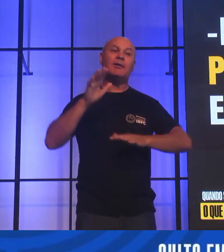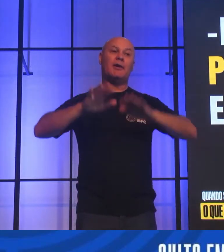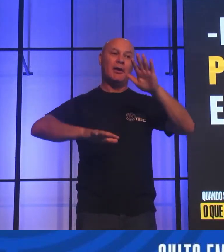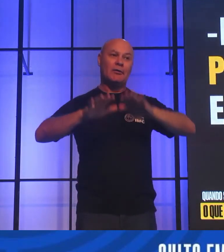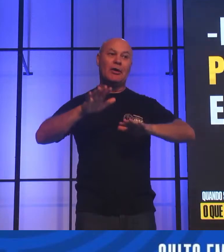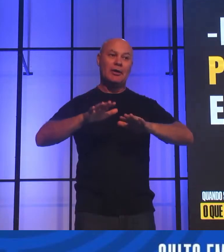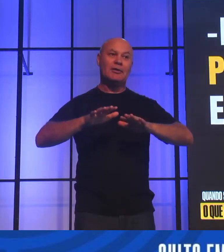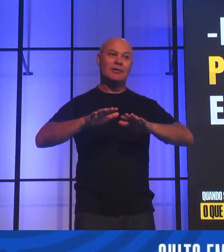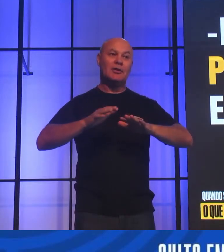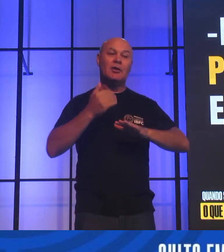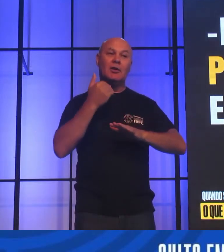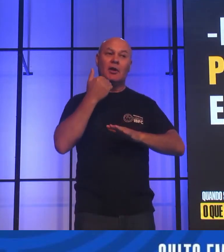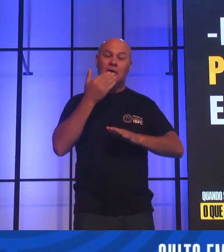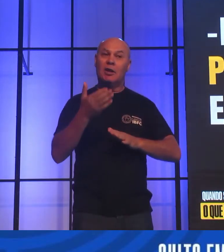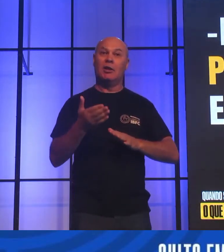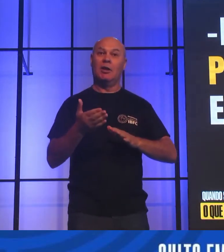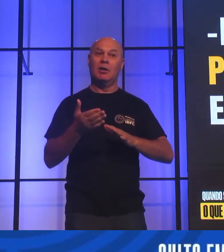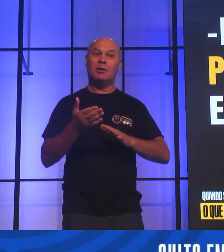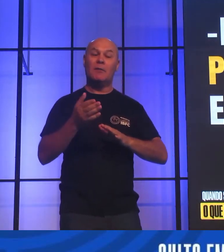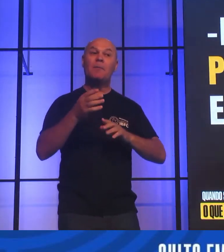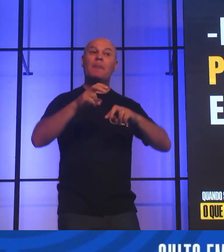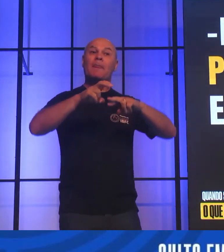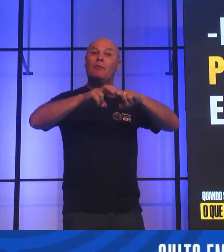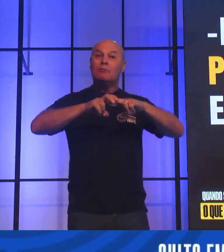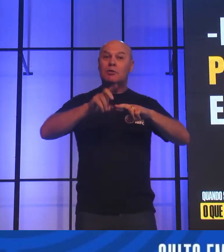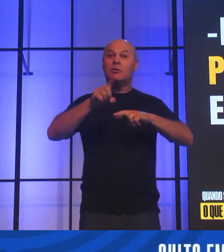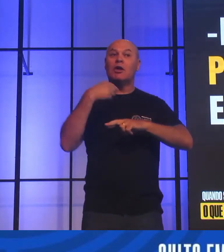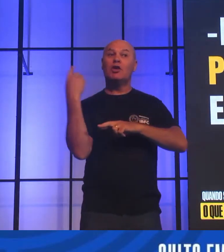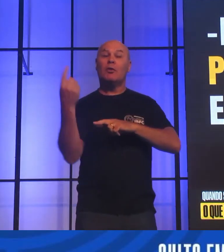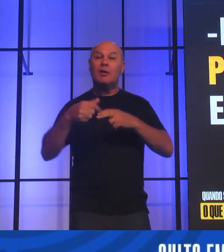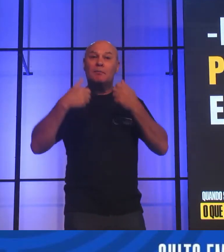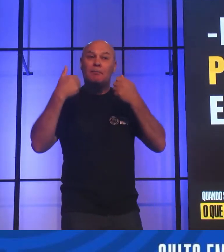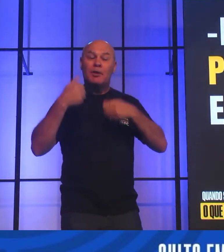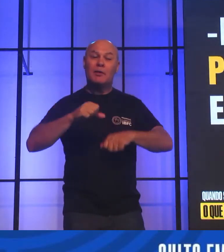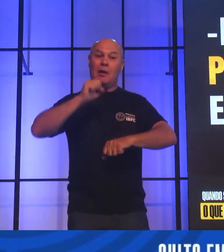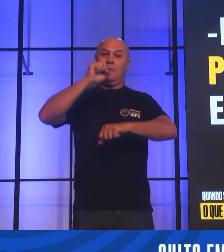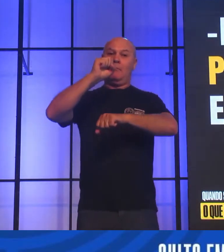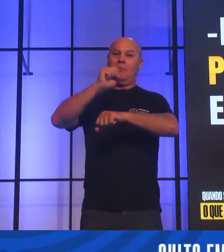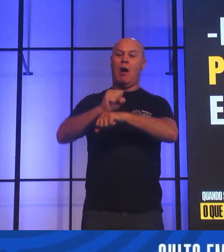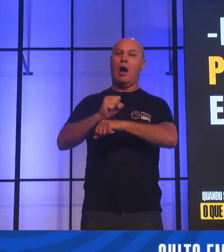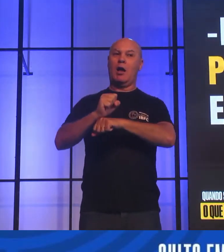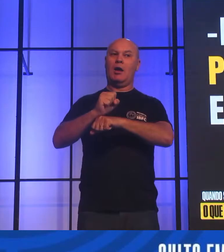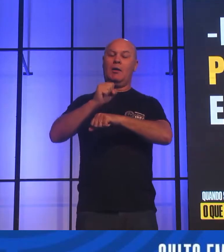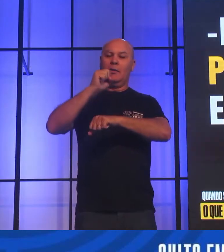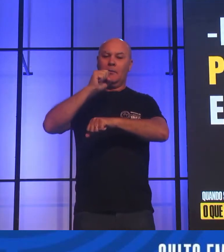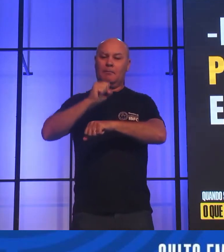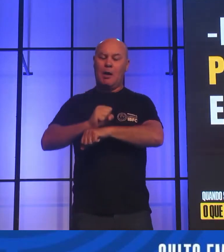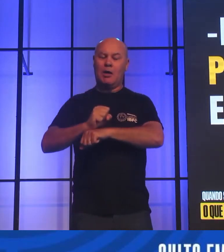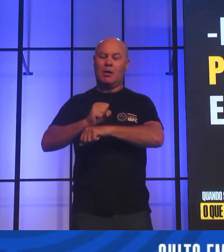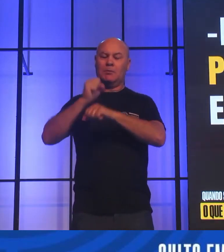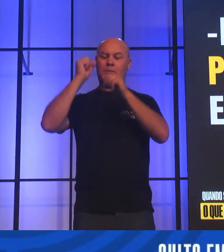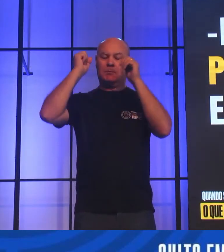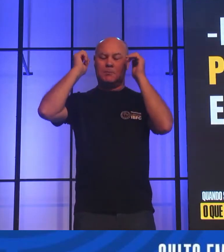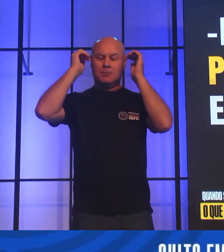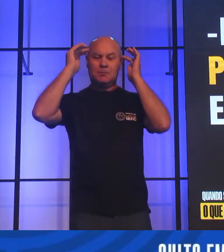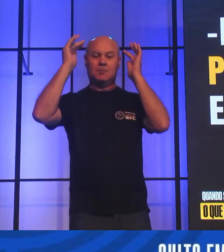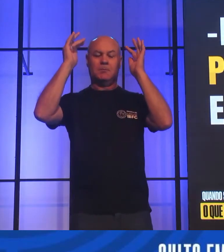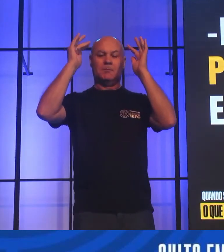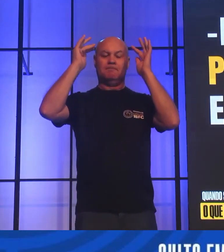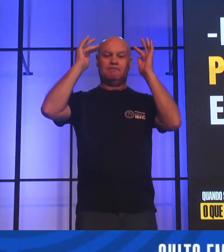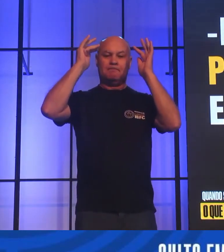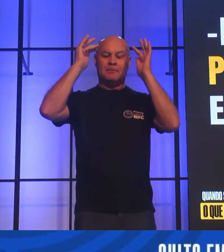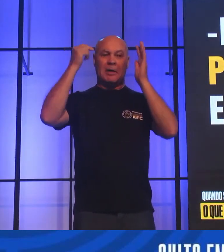você observe, você seja honesto, você reflita, porque você é de